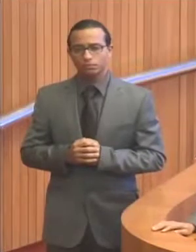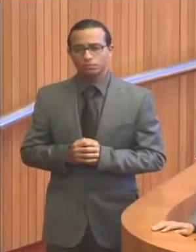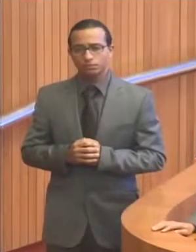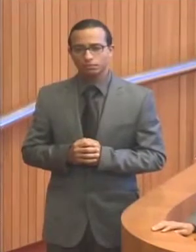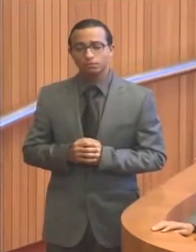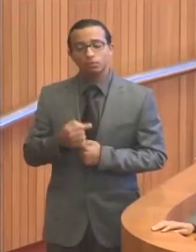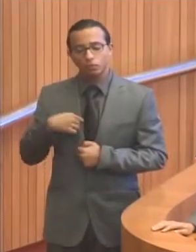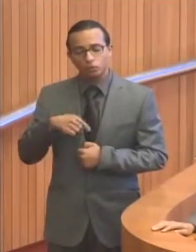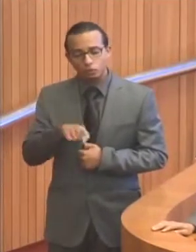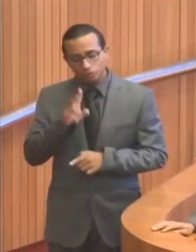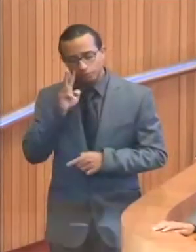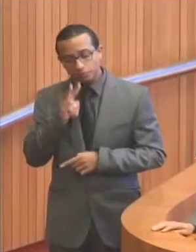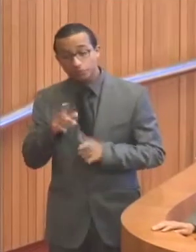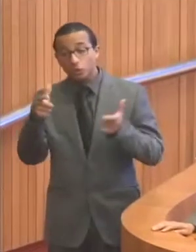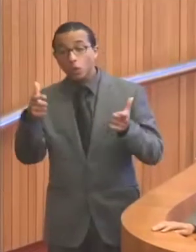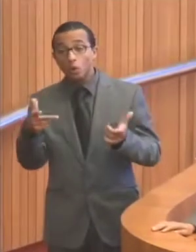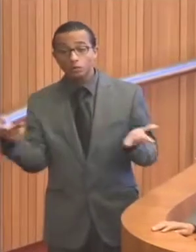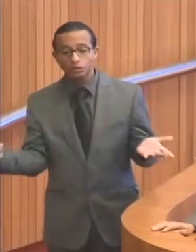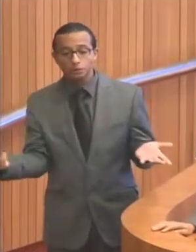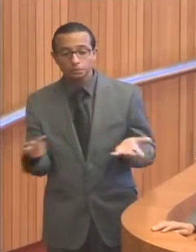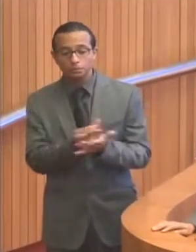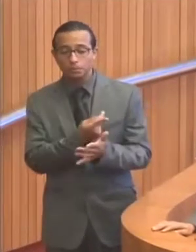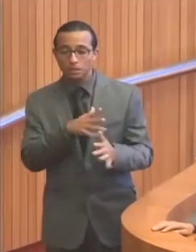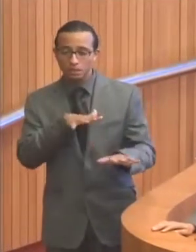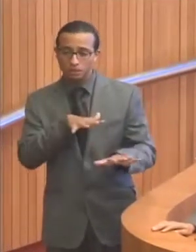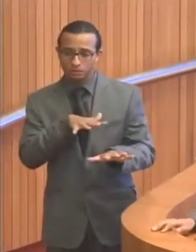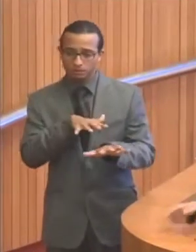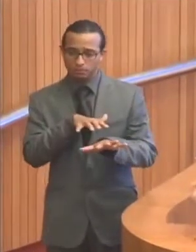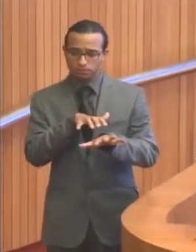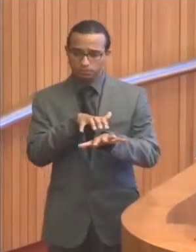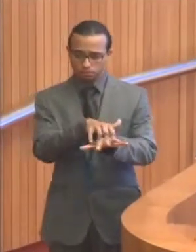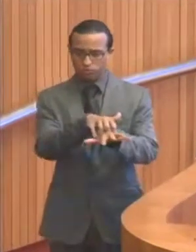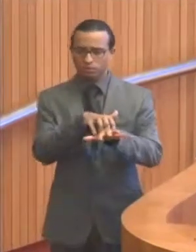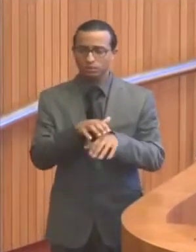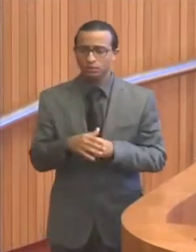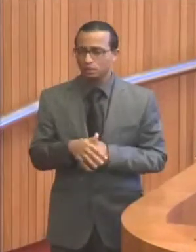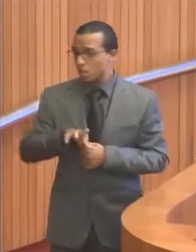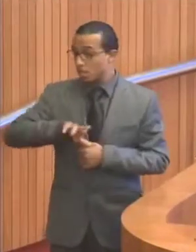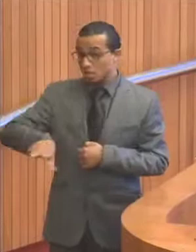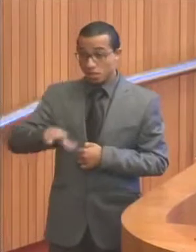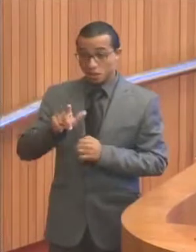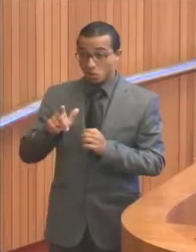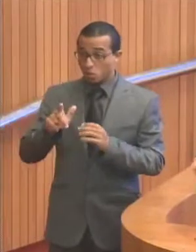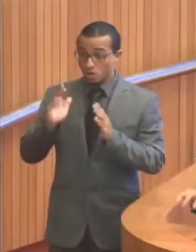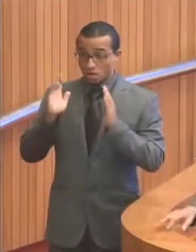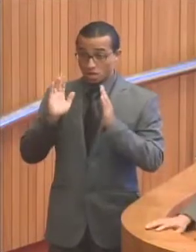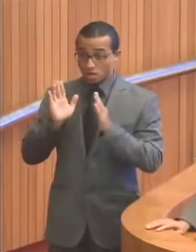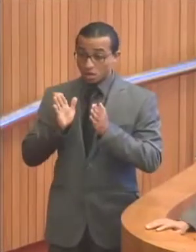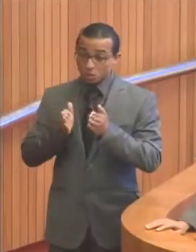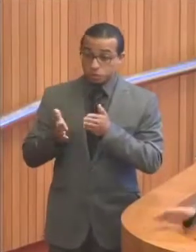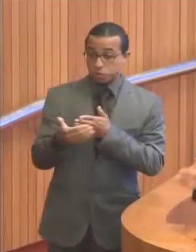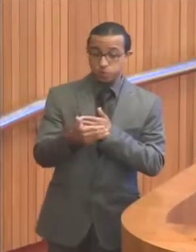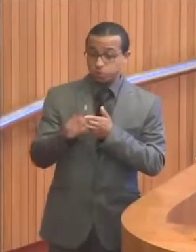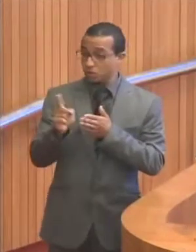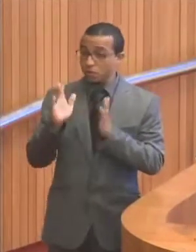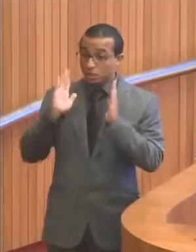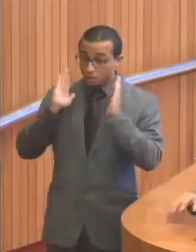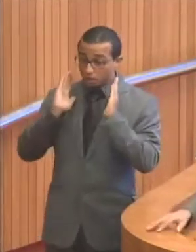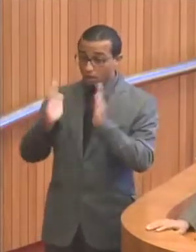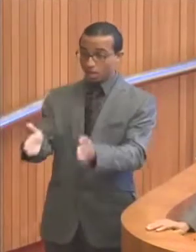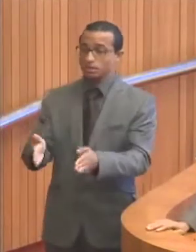ao local do acidente, que aliás não era uma curva, era uma reta, como já foi divulgado, uma